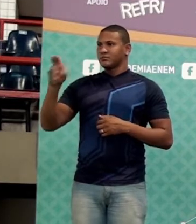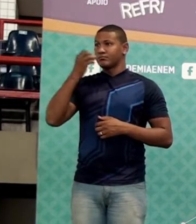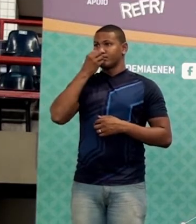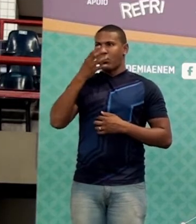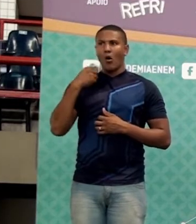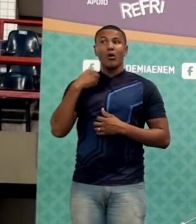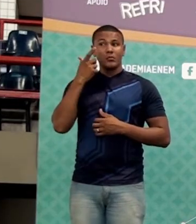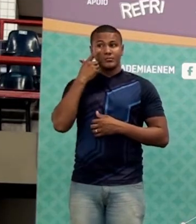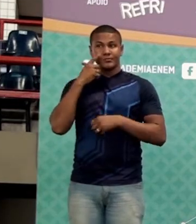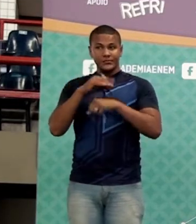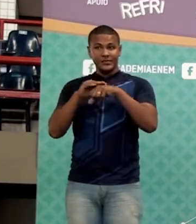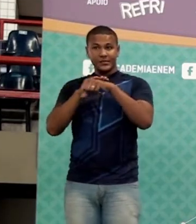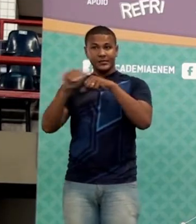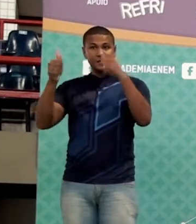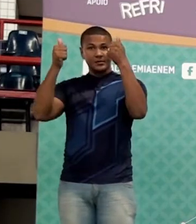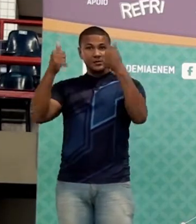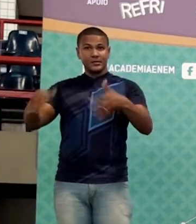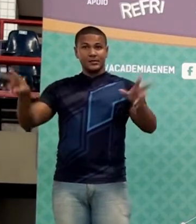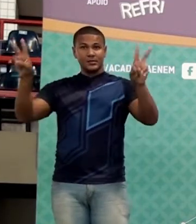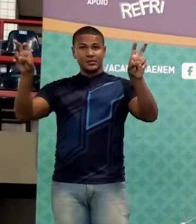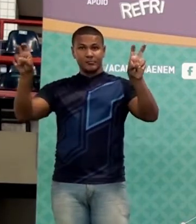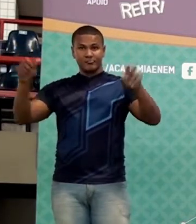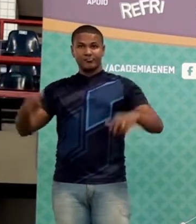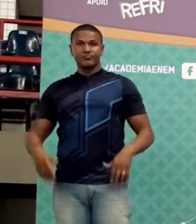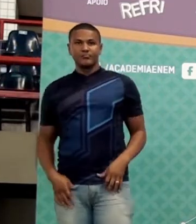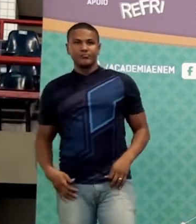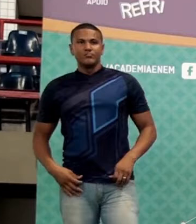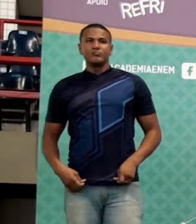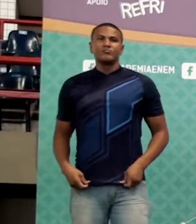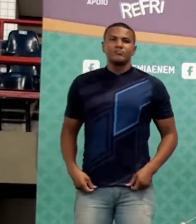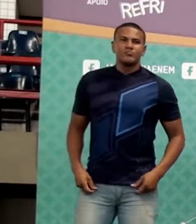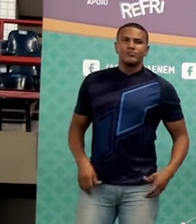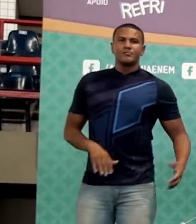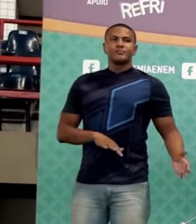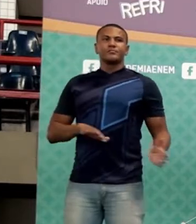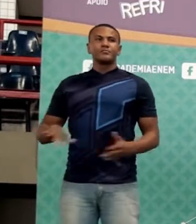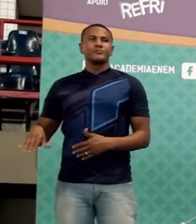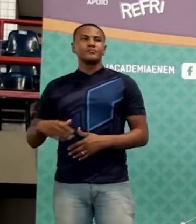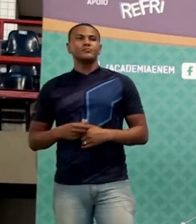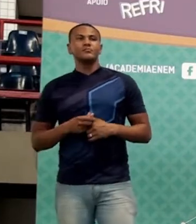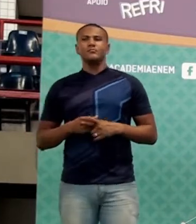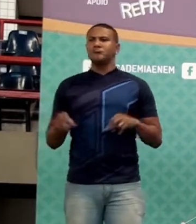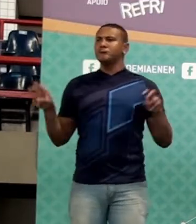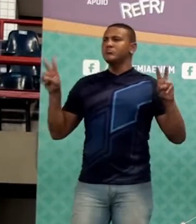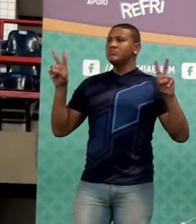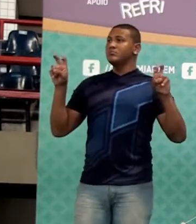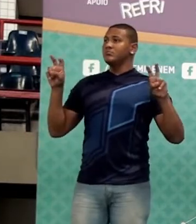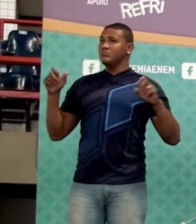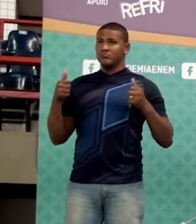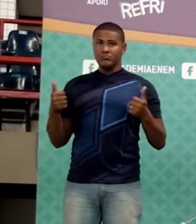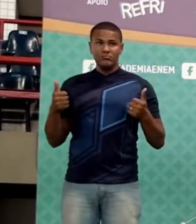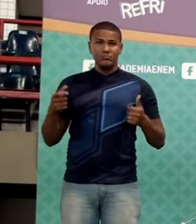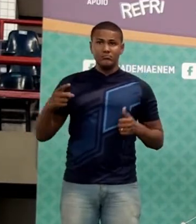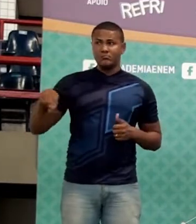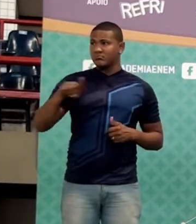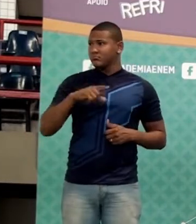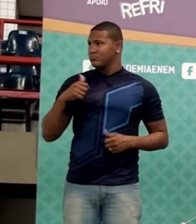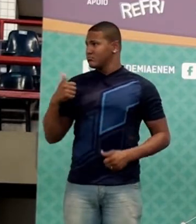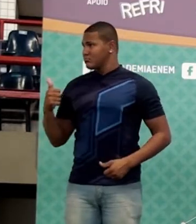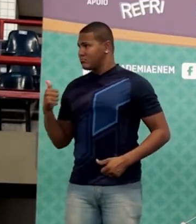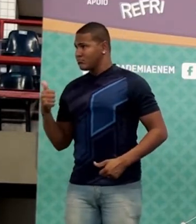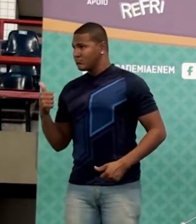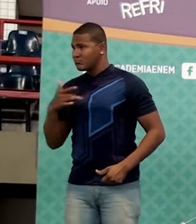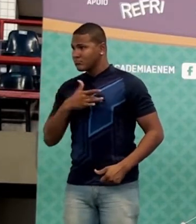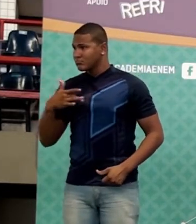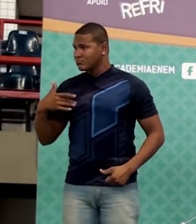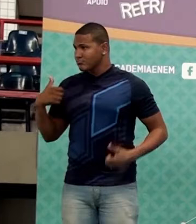vai conversar sobre isso. Bom, e em relação ao Enem, como é que nós estamos? Está todo mundo tranquilo? Está